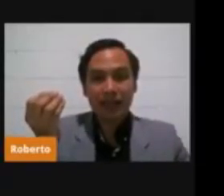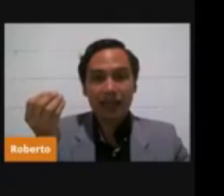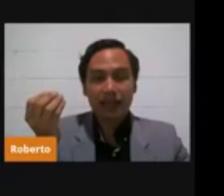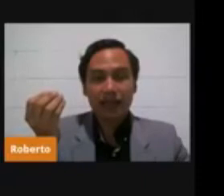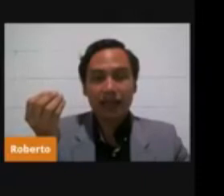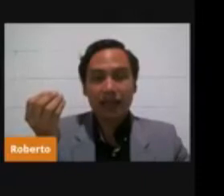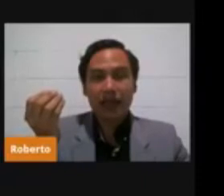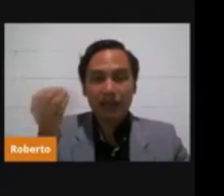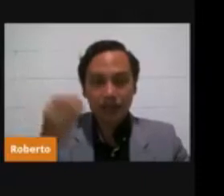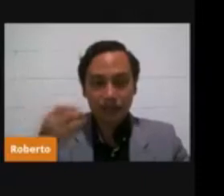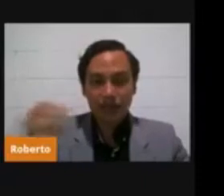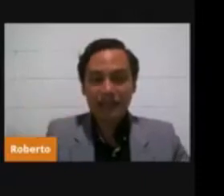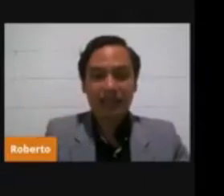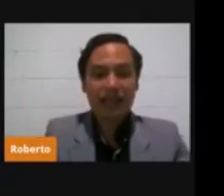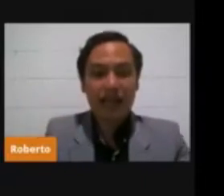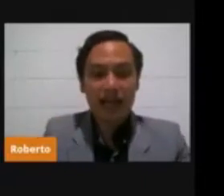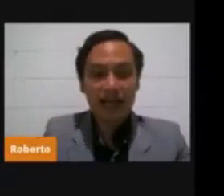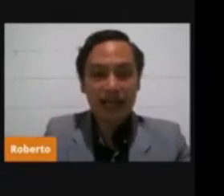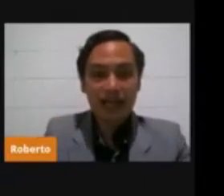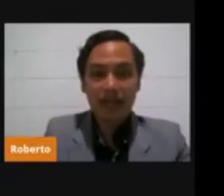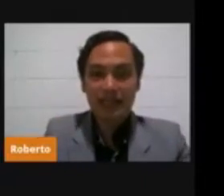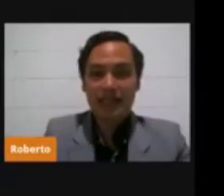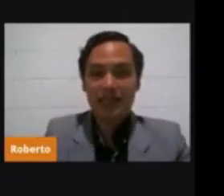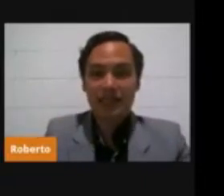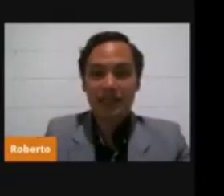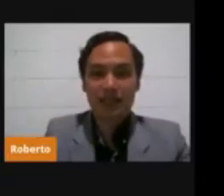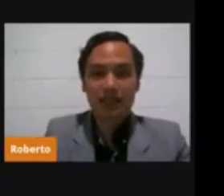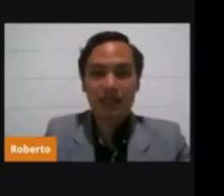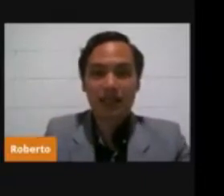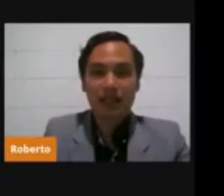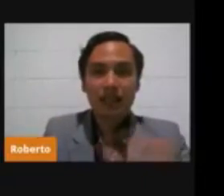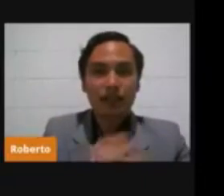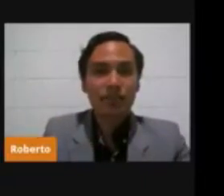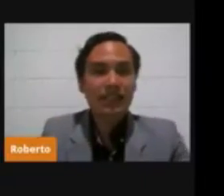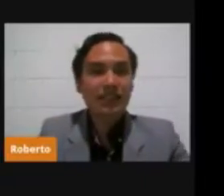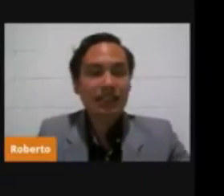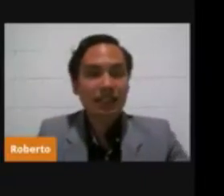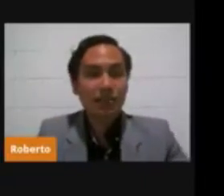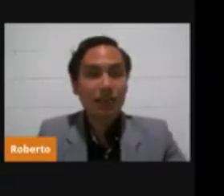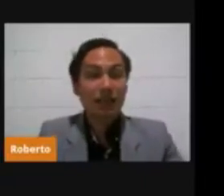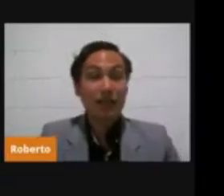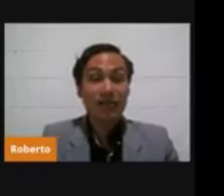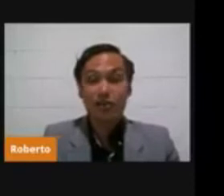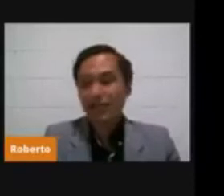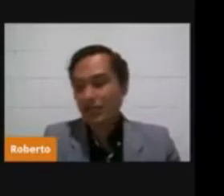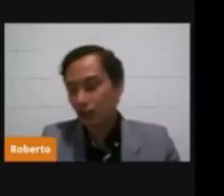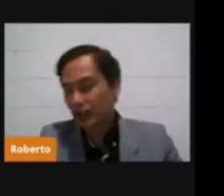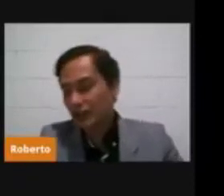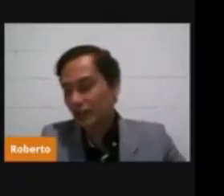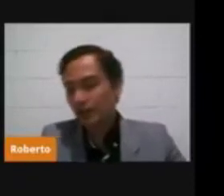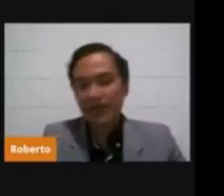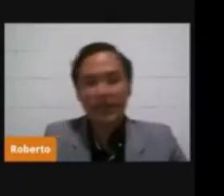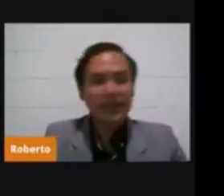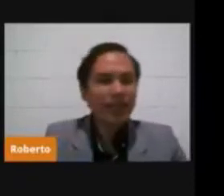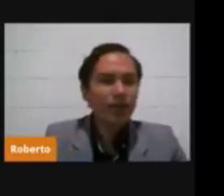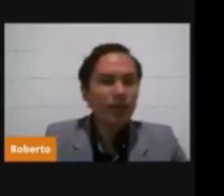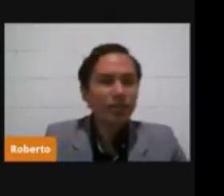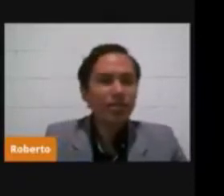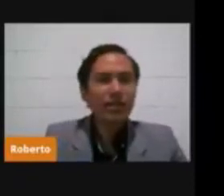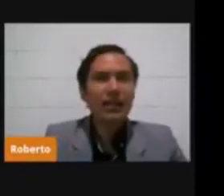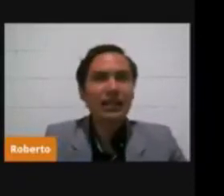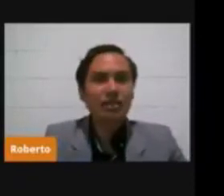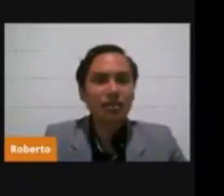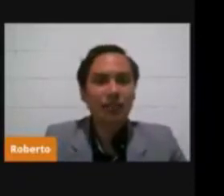entender que hay personas que hablan lengua de señas. Y entonces tenemos a las personas sordas. ¿Y quién es